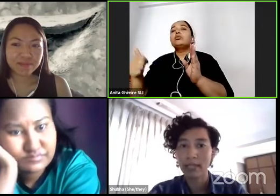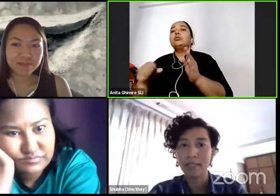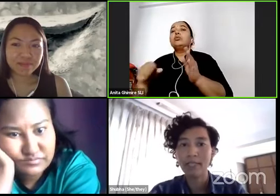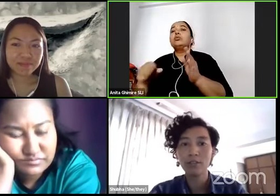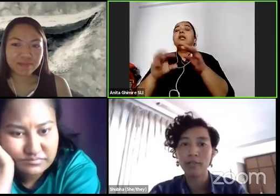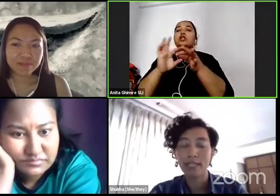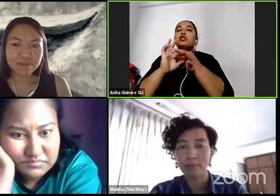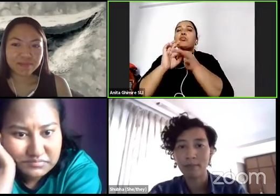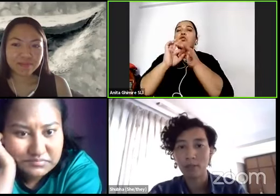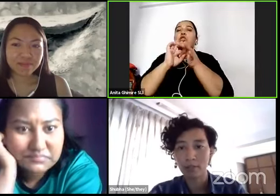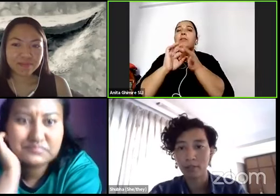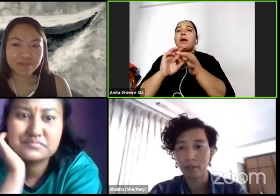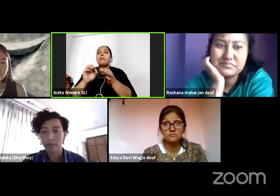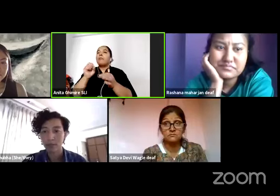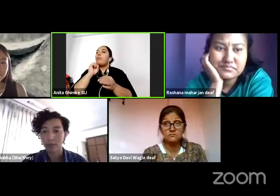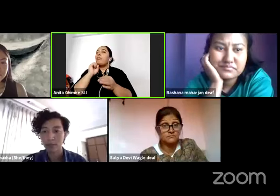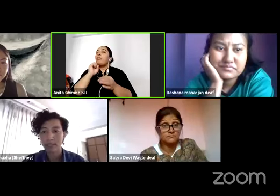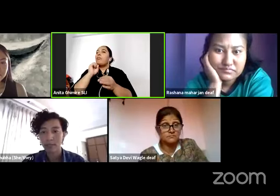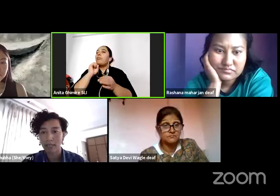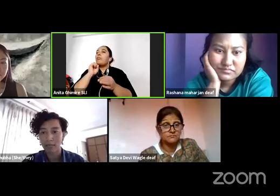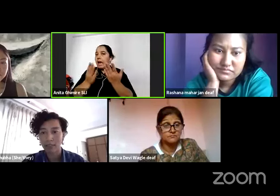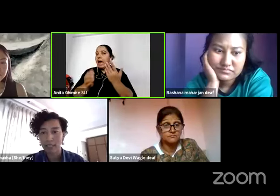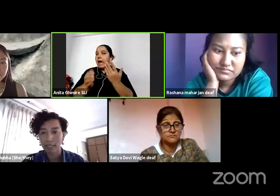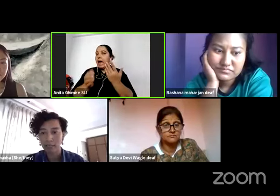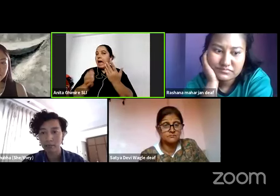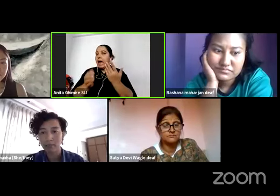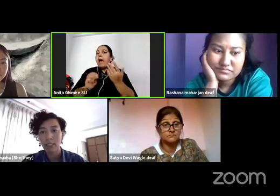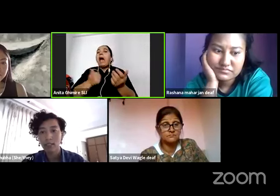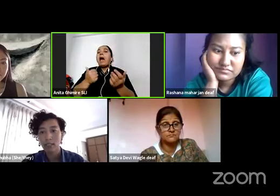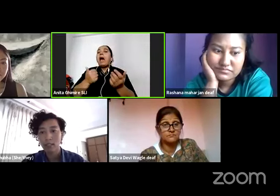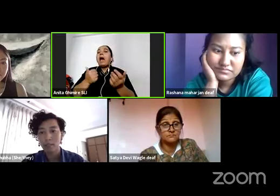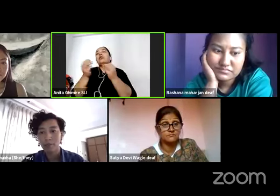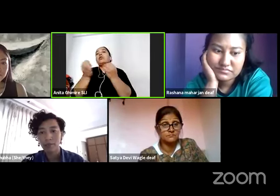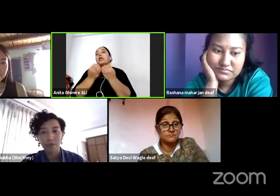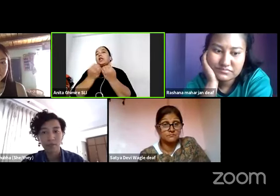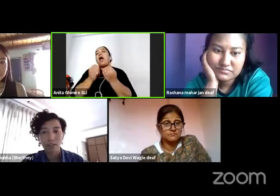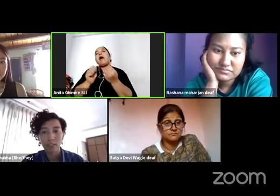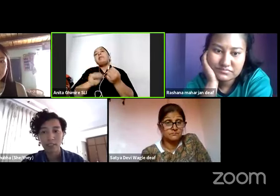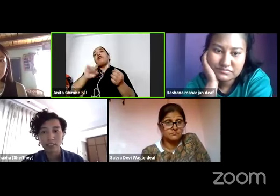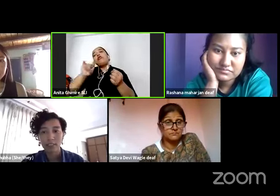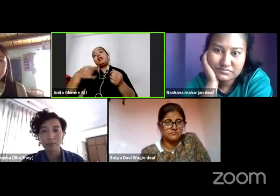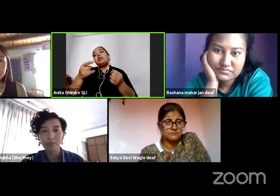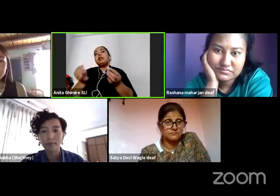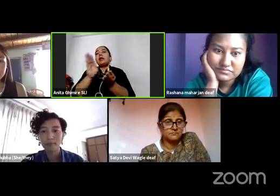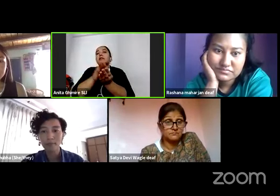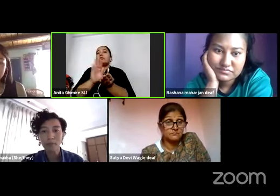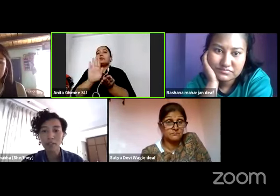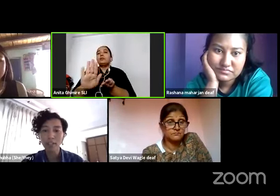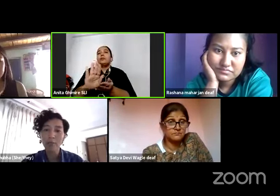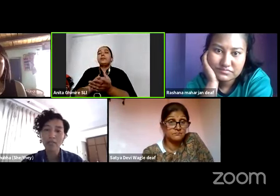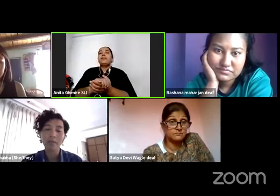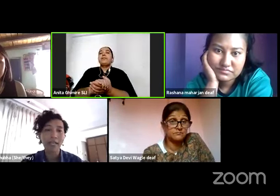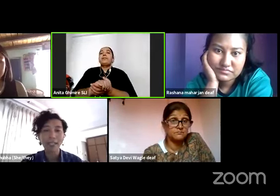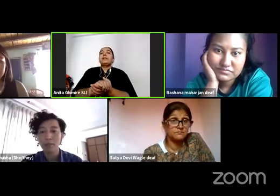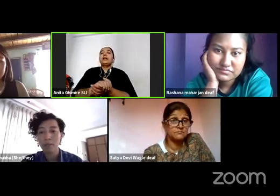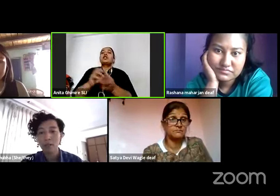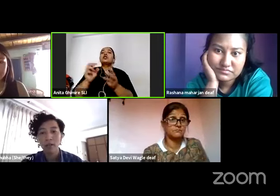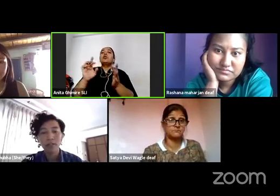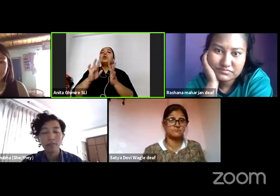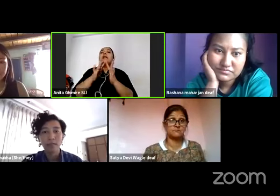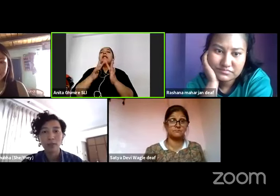होला हामीलाई, त्यो राइज अप प्याडमा गरिदिनु भए पनि हुन्छ, राइज अप प्याड हामी फेरि यहाँ राख्छौँ त्यसको लिङ्क भन्दै। अब चाहिँ म